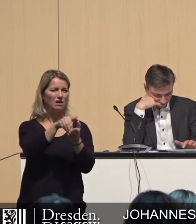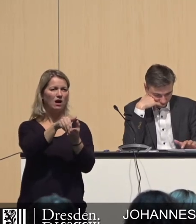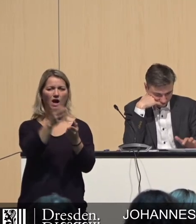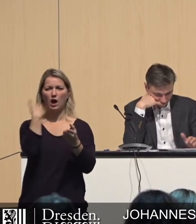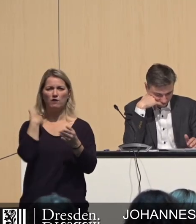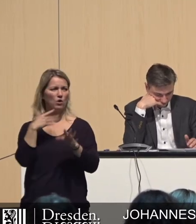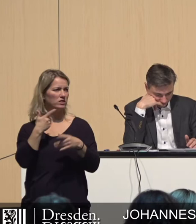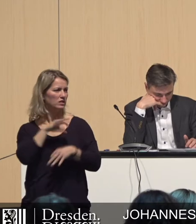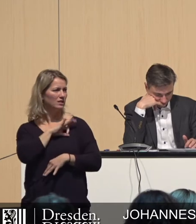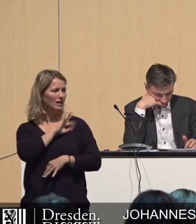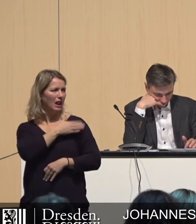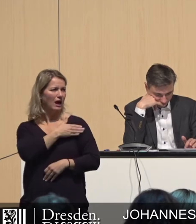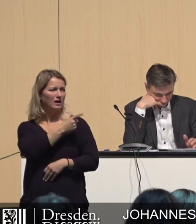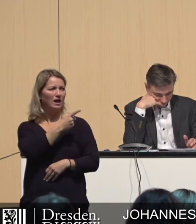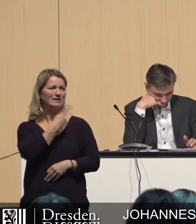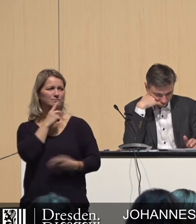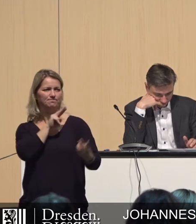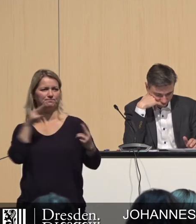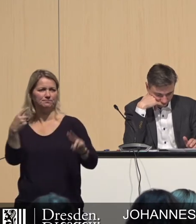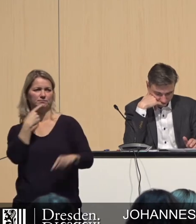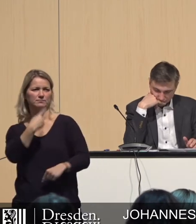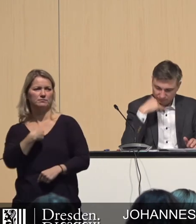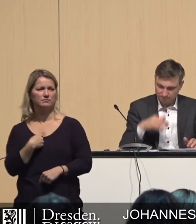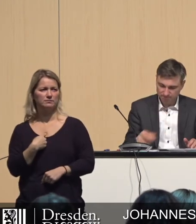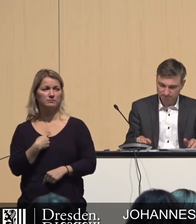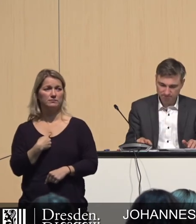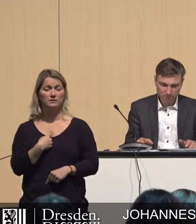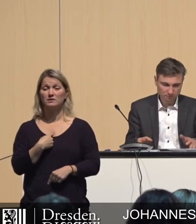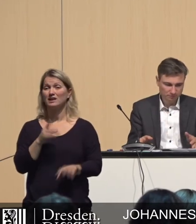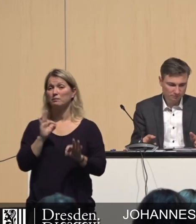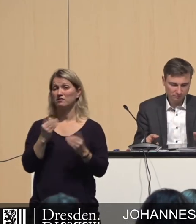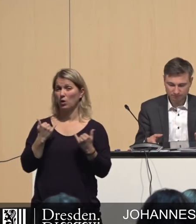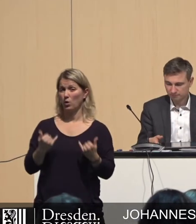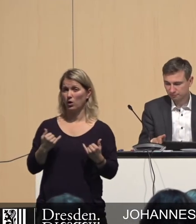der Linken. Es ist einfach in der heutigen Zeit